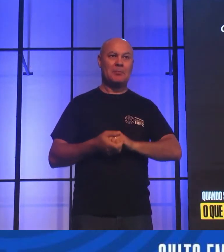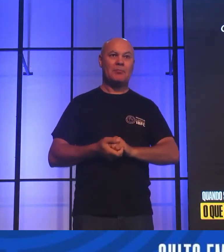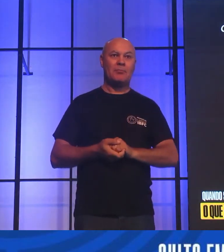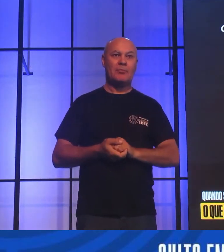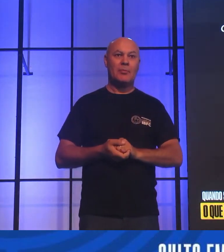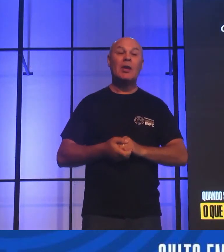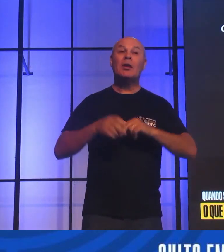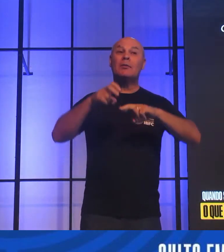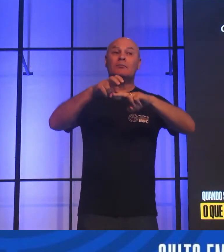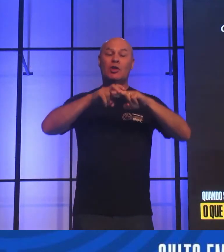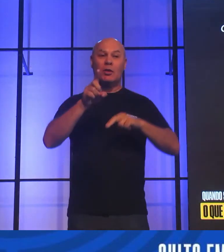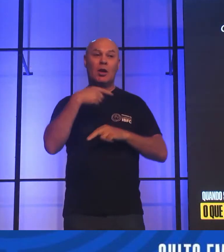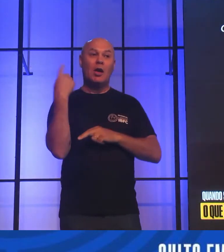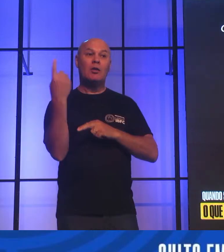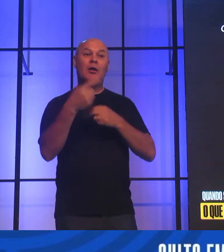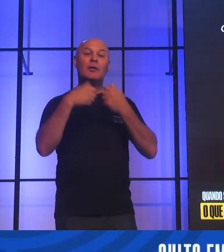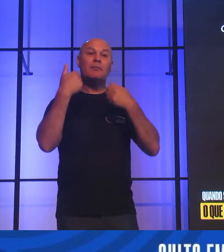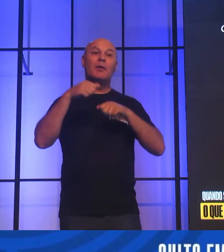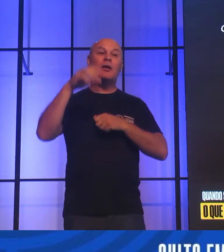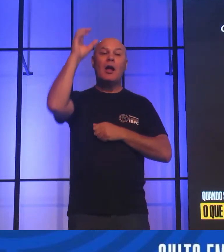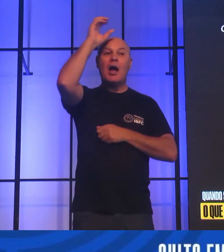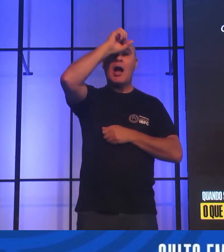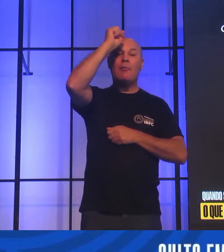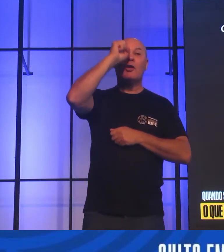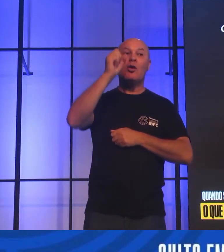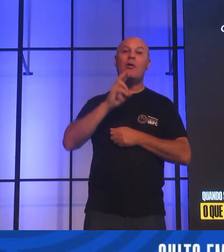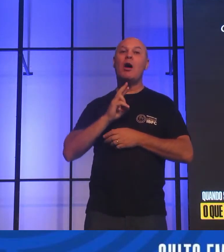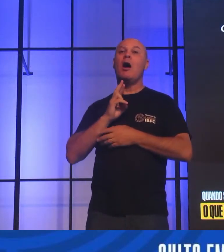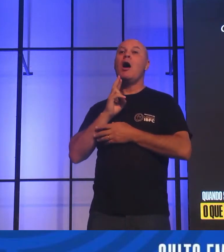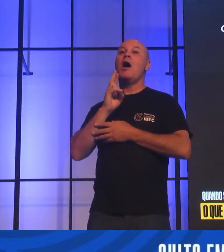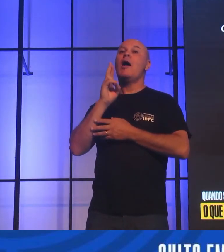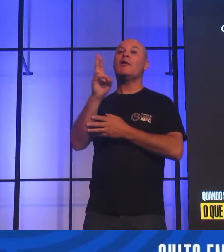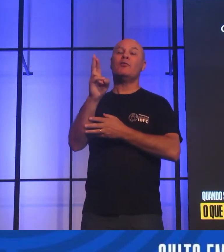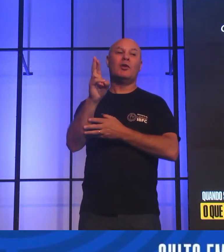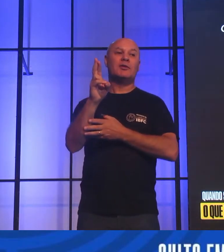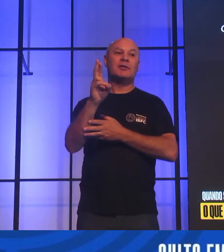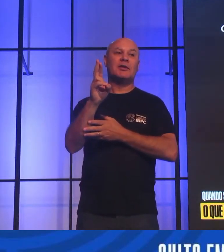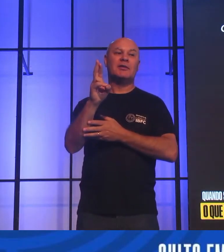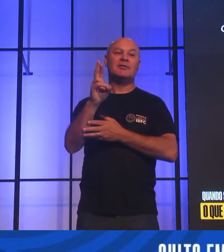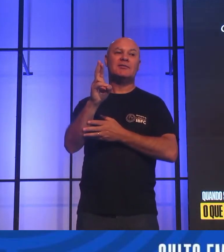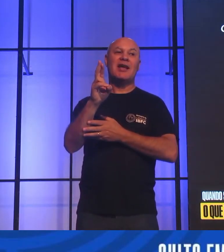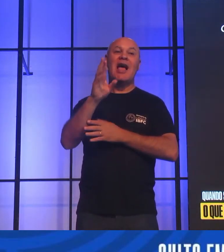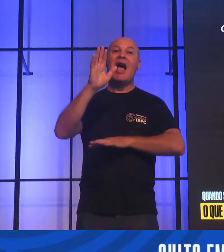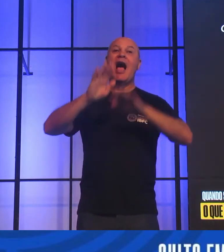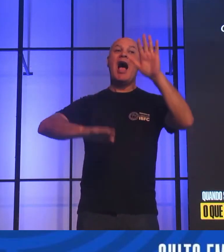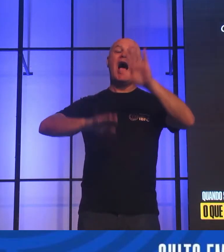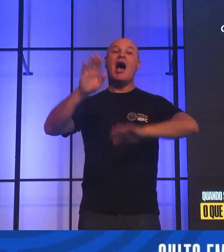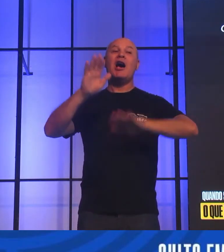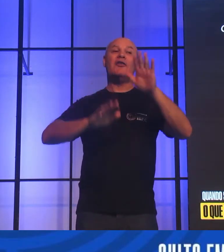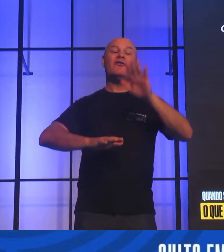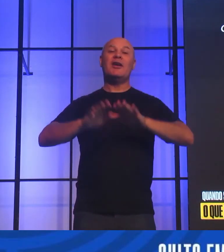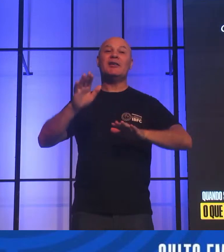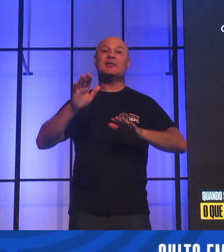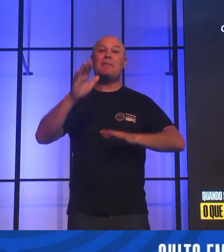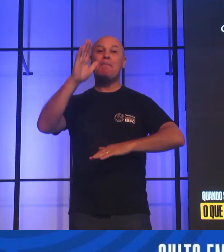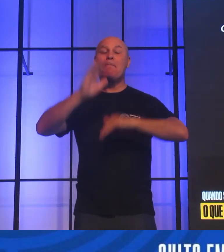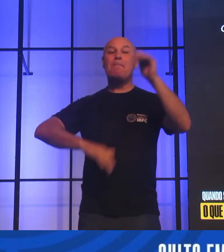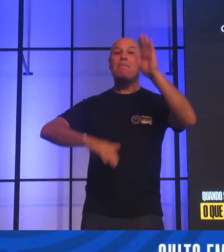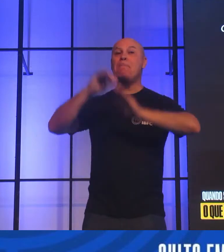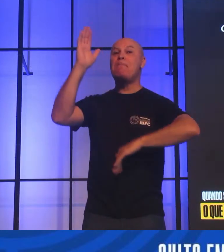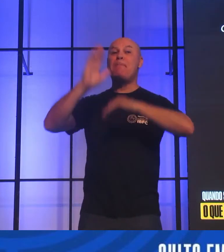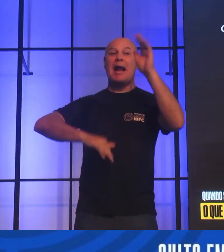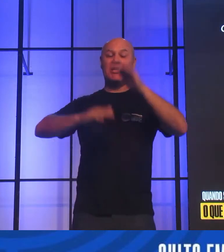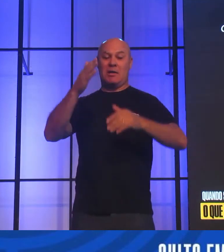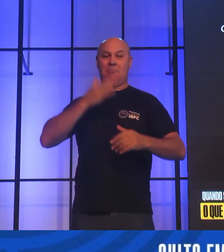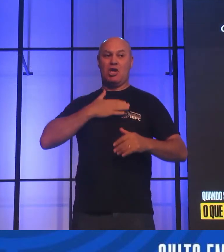comigo revela a minha natureza verdadeira. A minha reação que